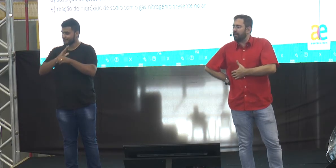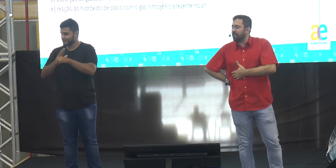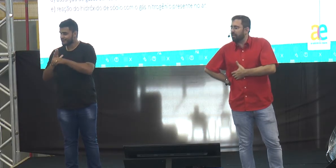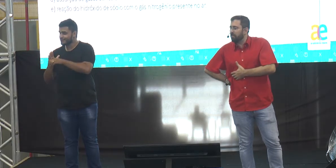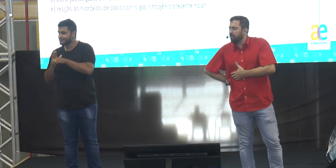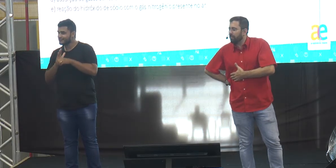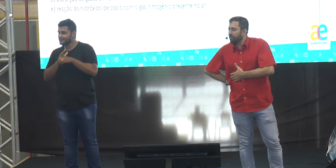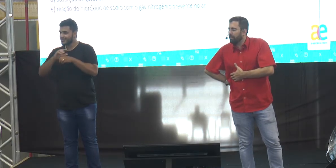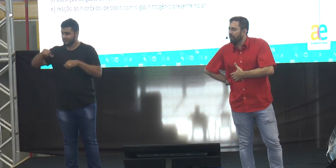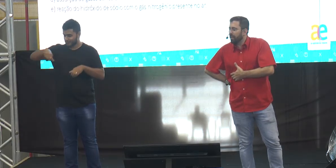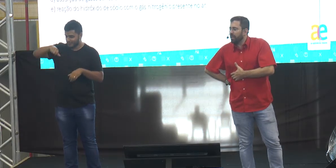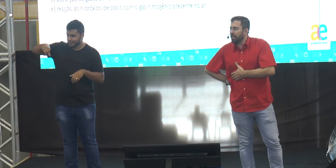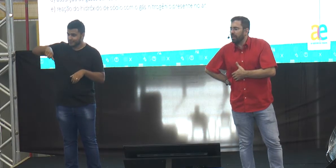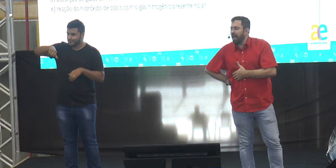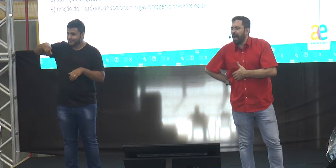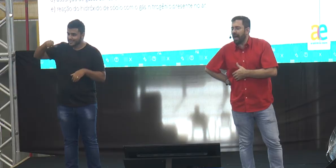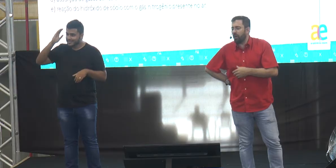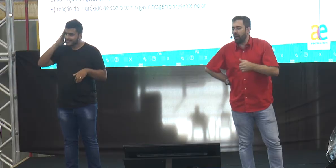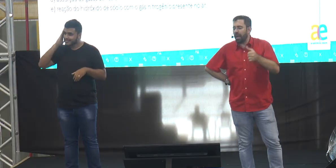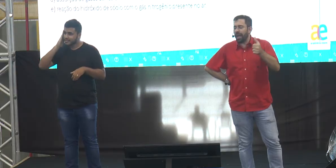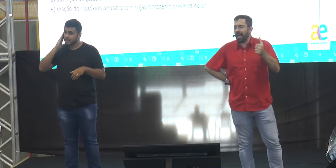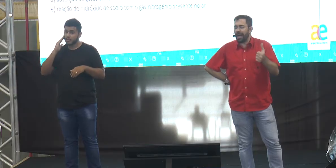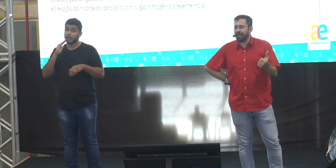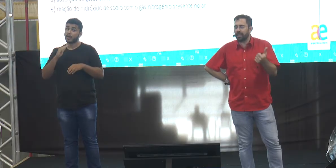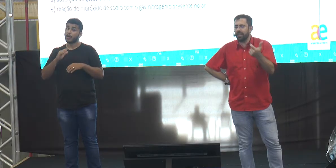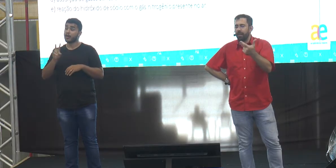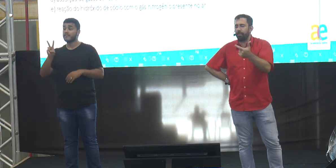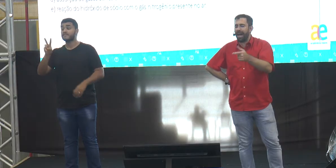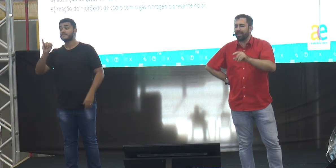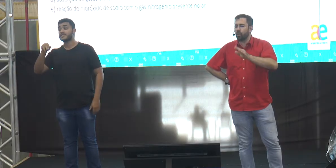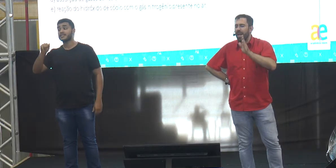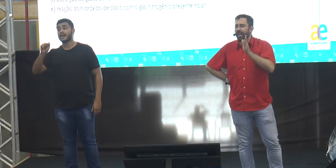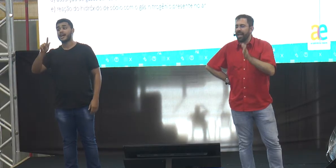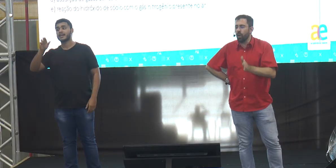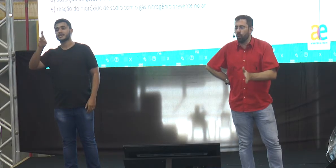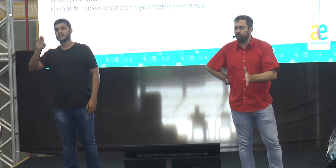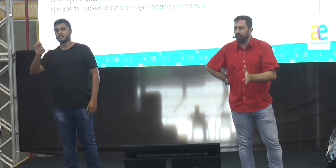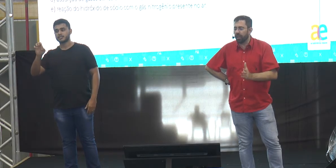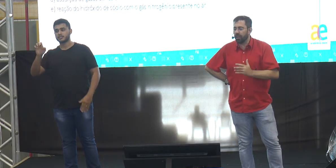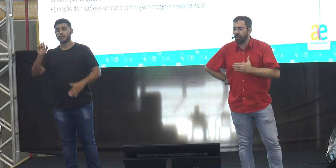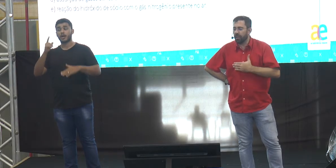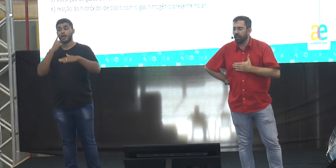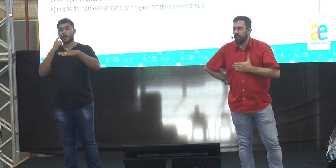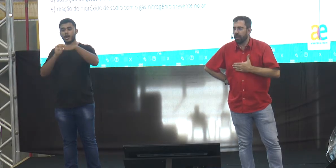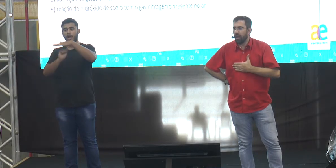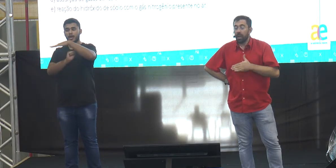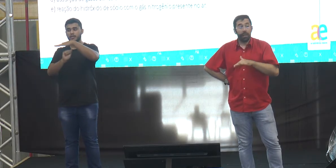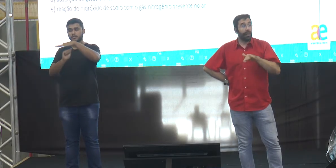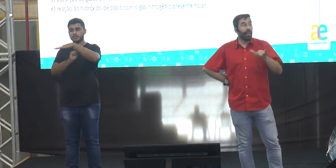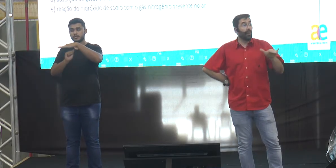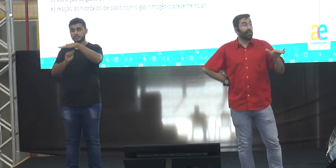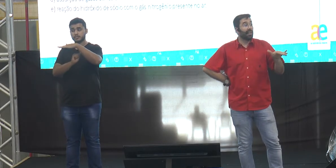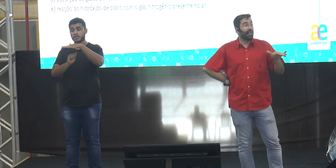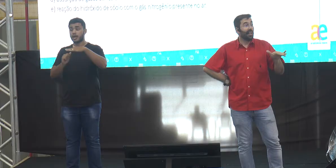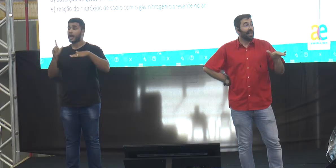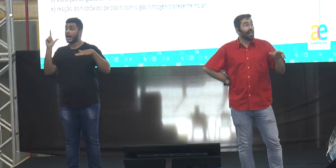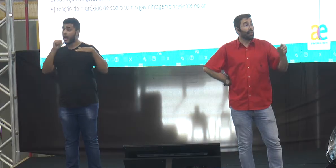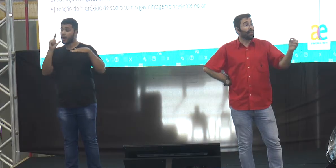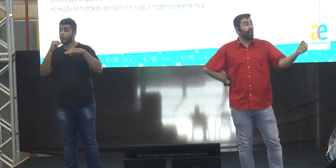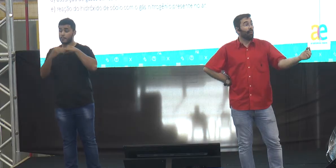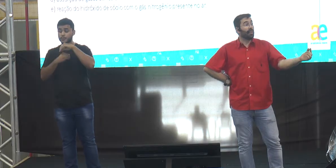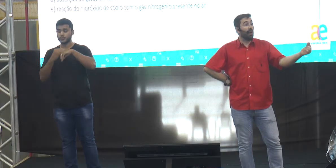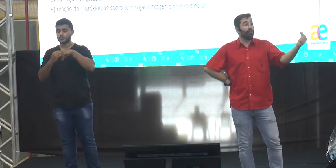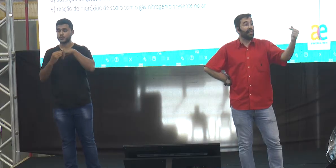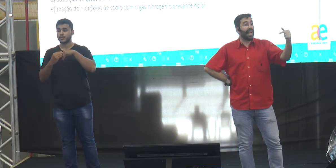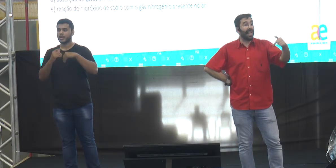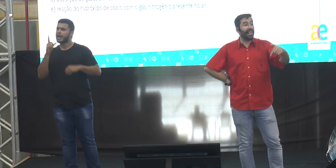ou é base? E a água é ácida, básica ou é neutra? Neutra. Então